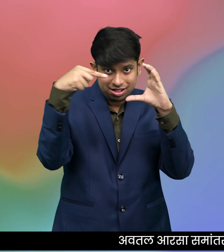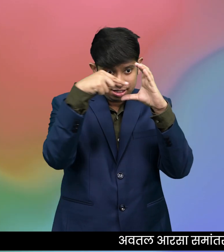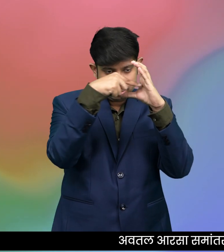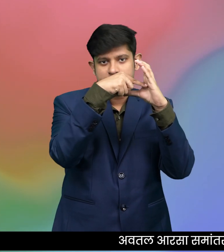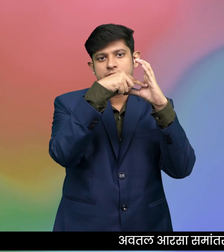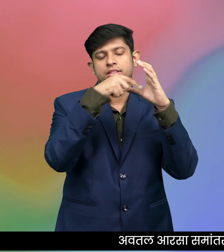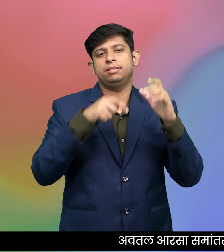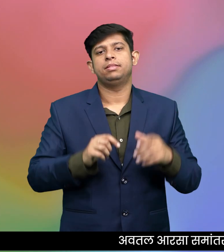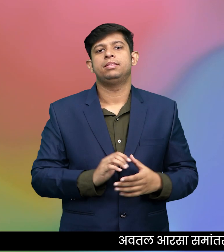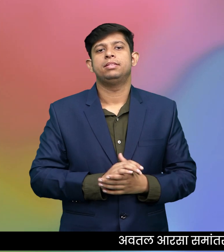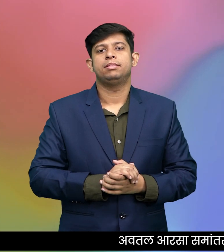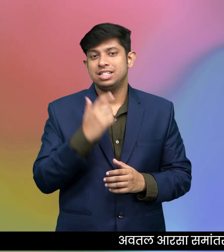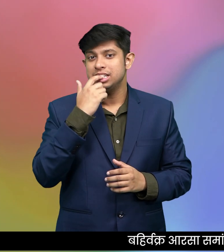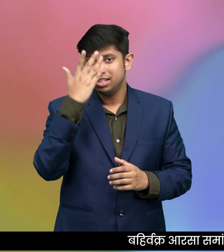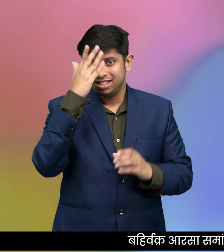एकत्र करतो.